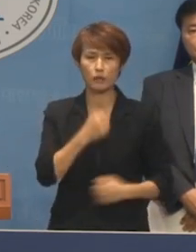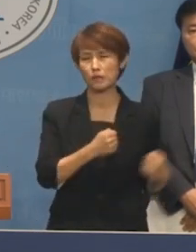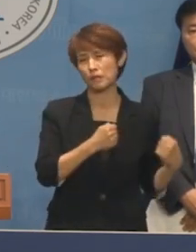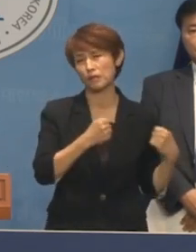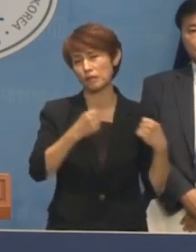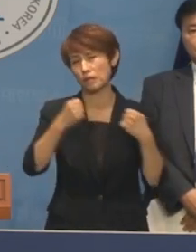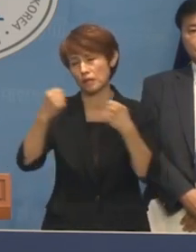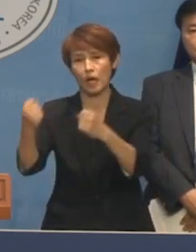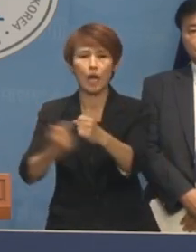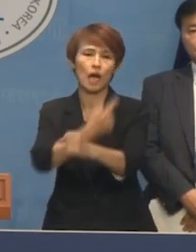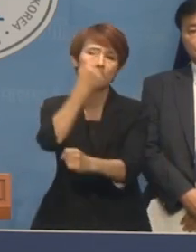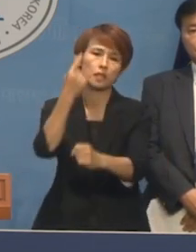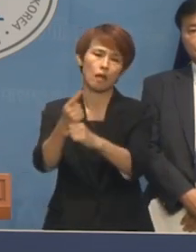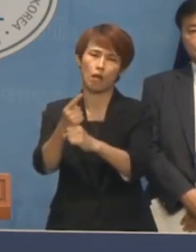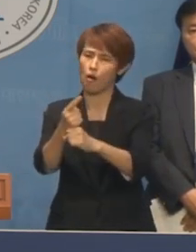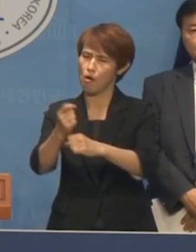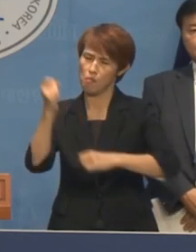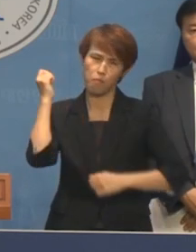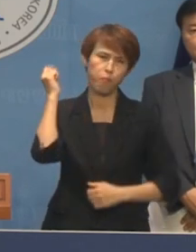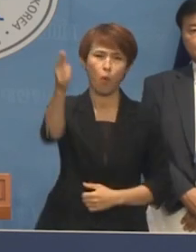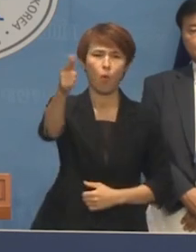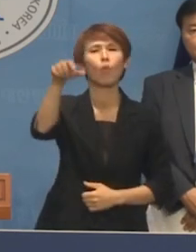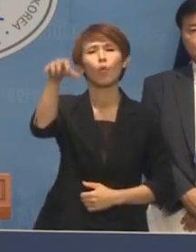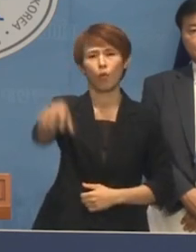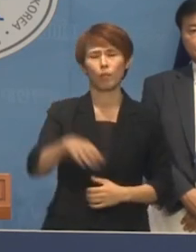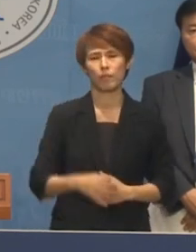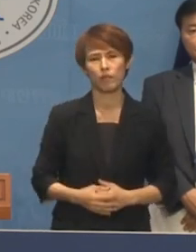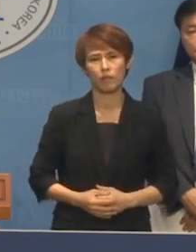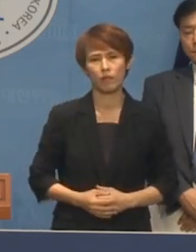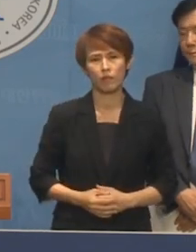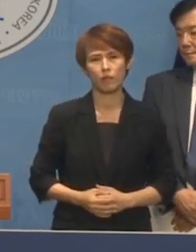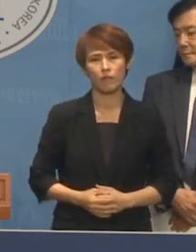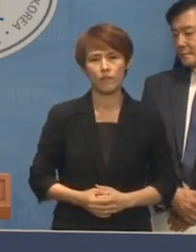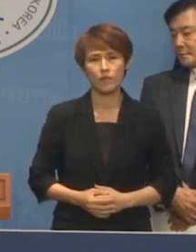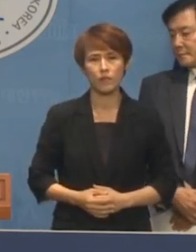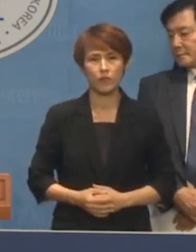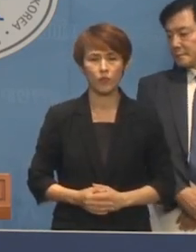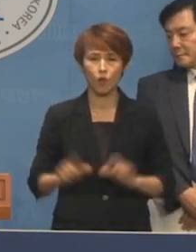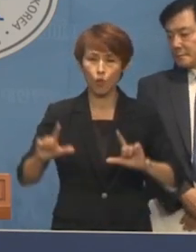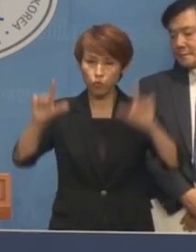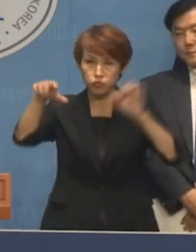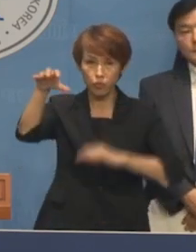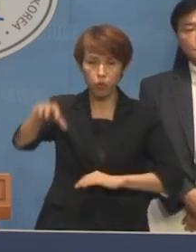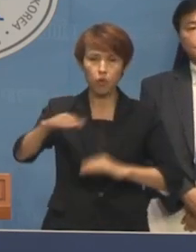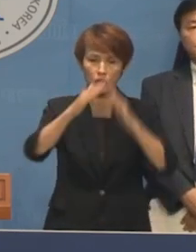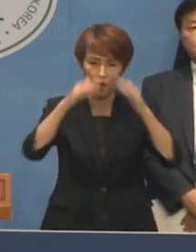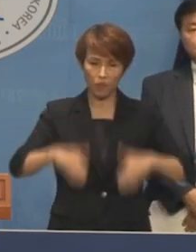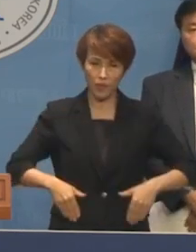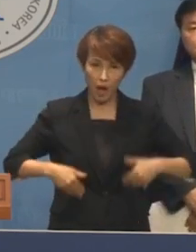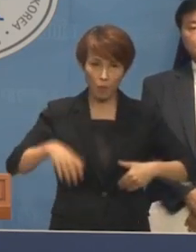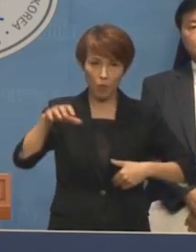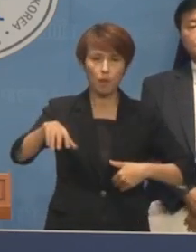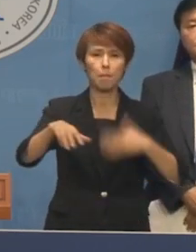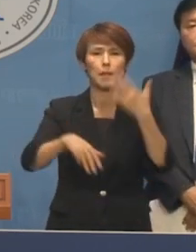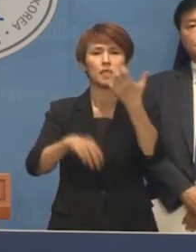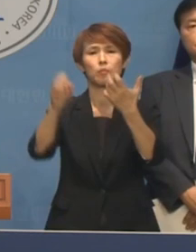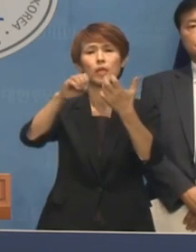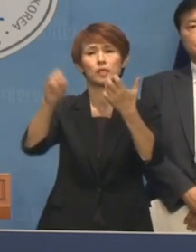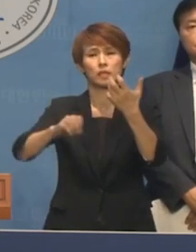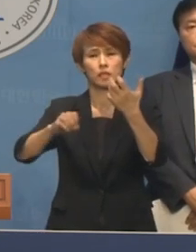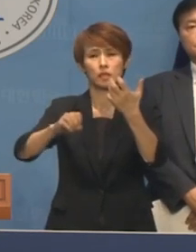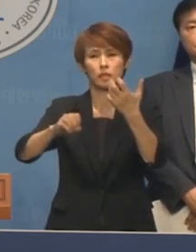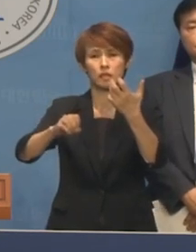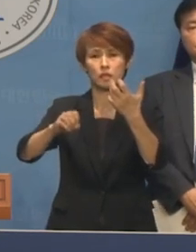이상이 소요되는 의료 사각지대입니다. 게다가 동부권은 전남 생산의 80%를